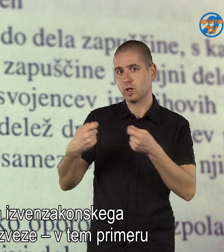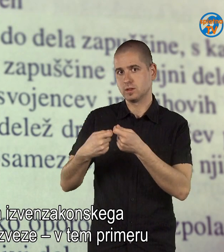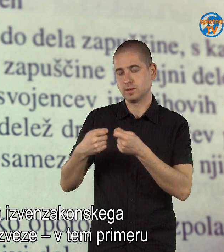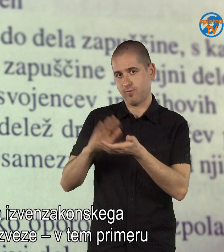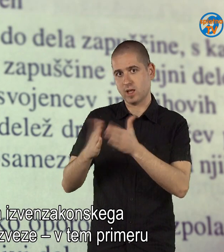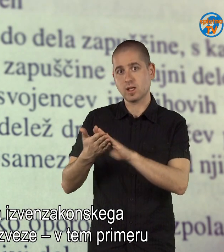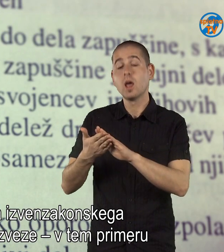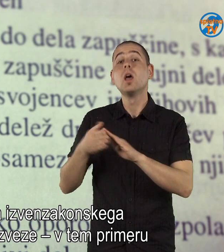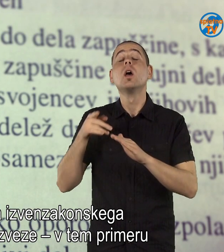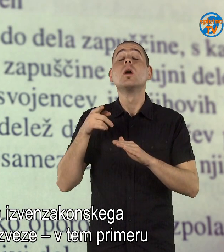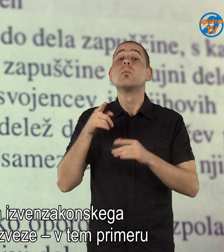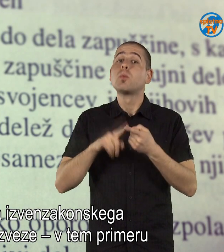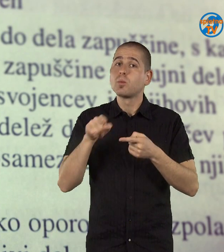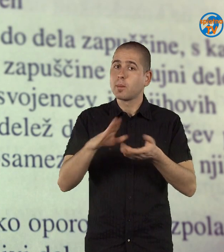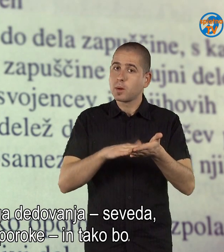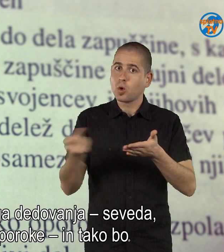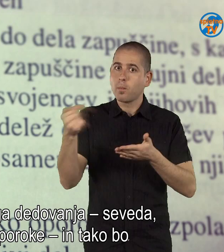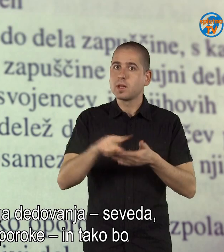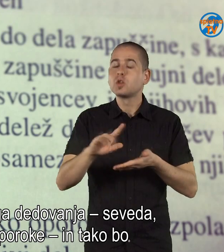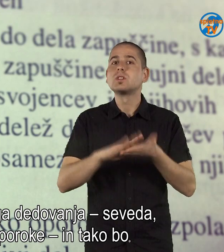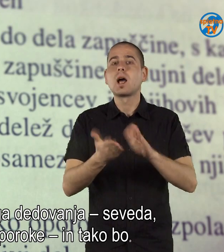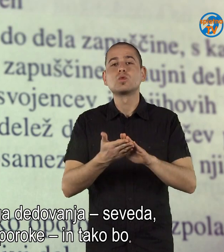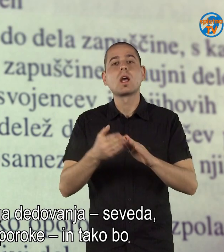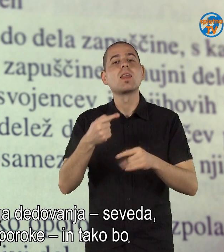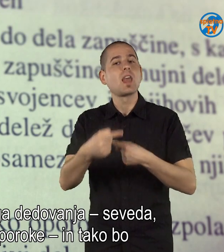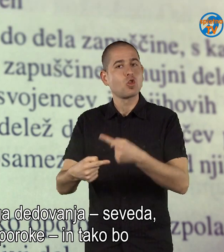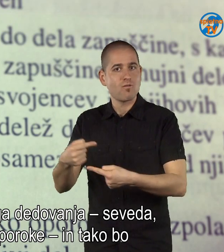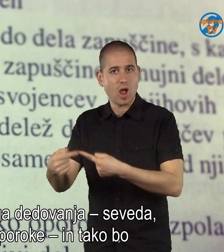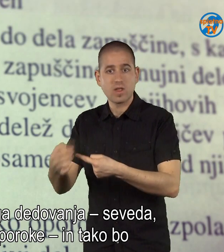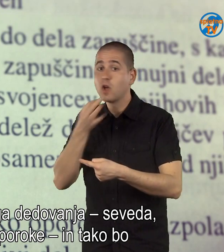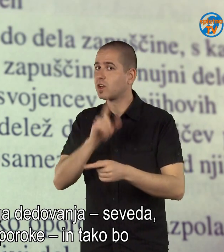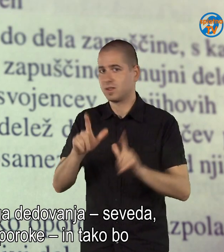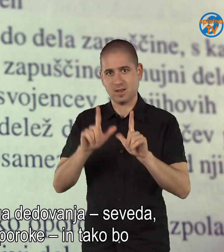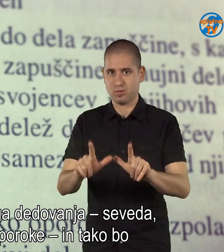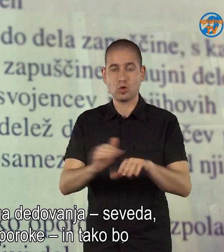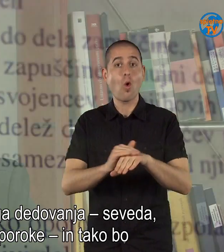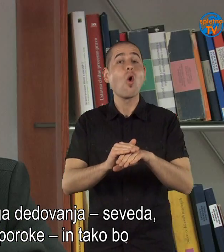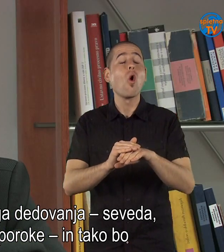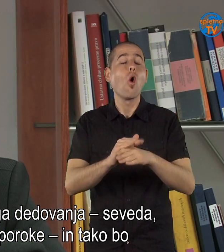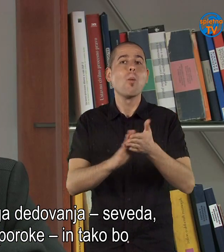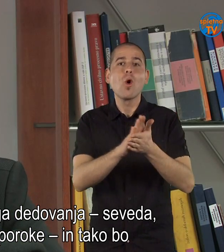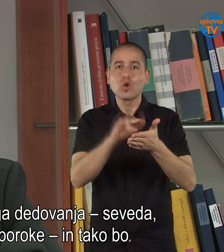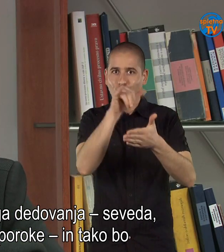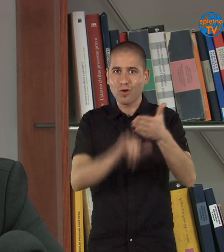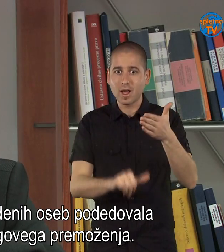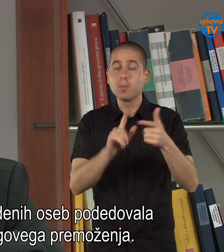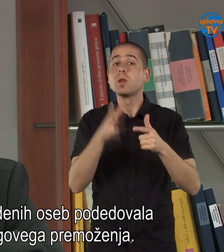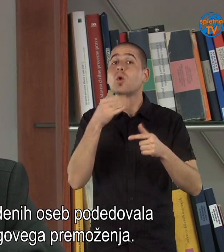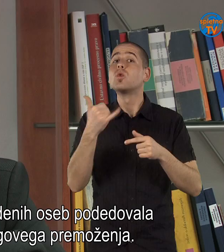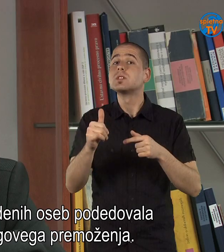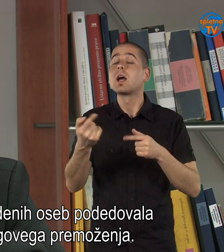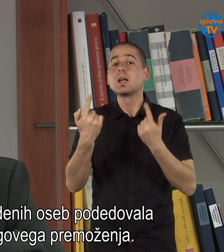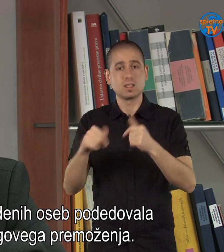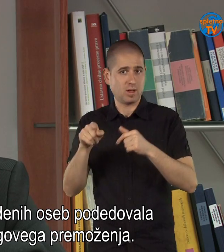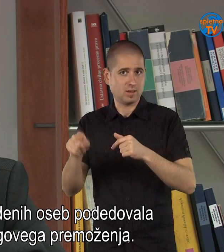prejšnje zveze, v tem primeru pride do zakonskega dedovanja, seveda če ni zapustil poroke, in bo vsak izmed navedenih